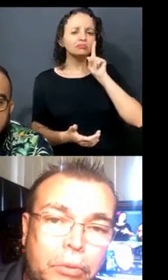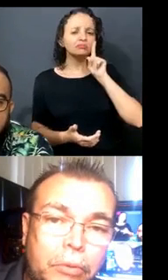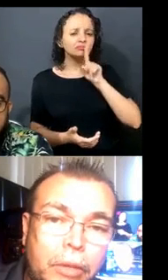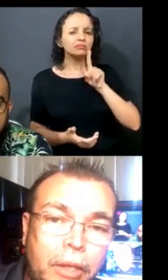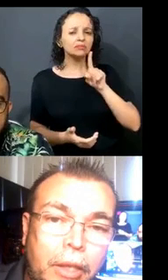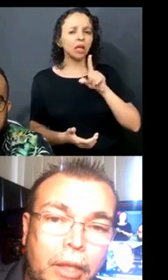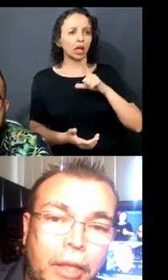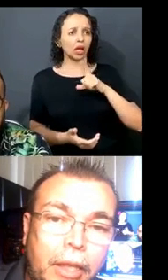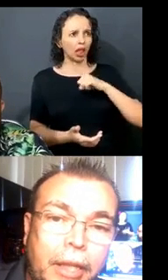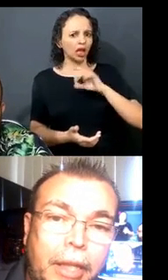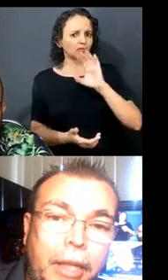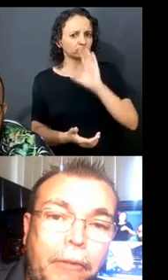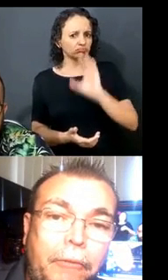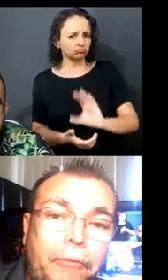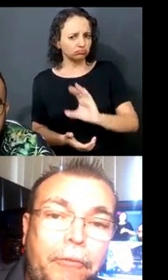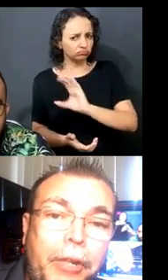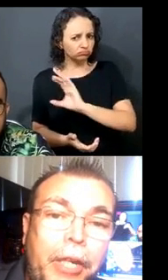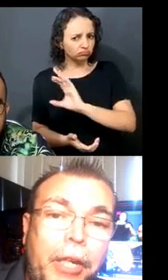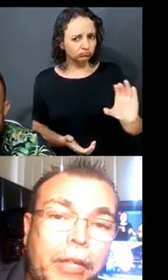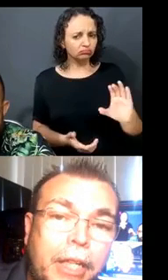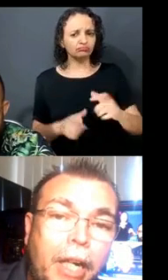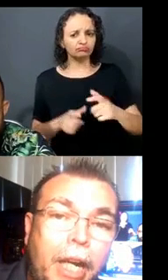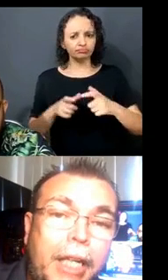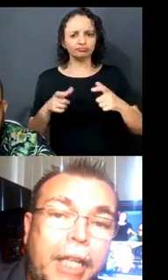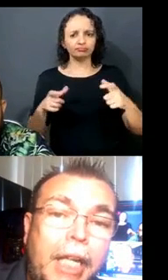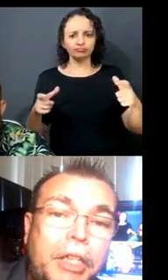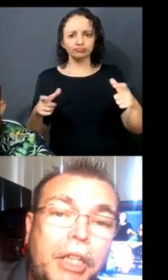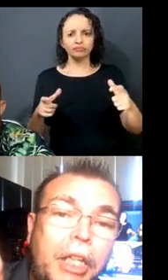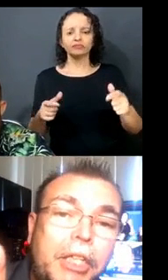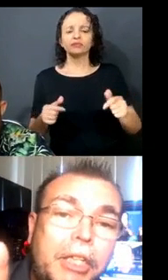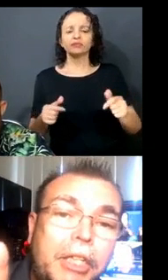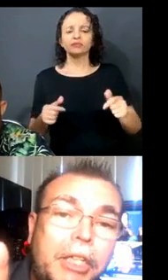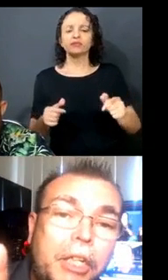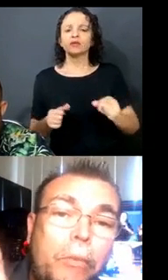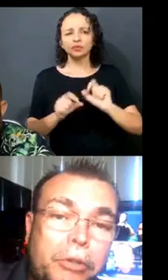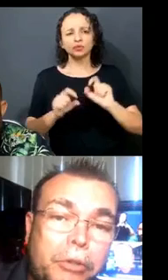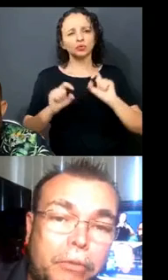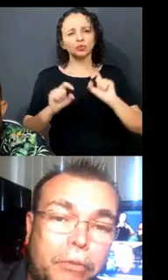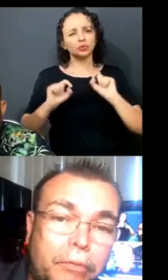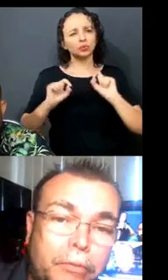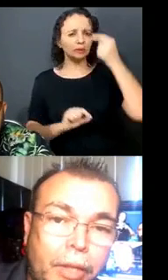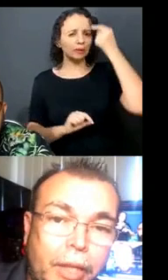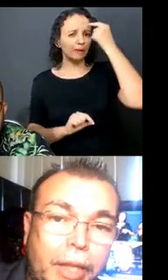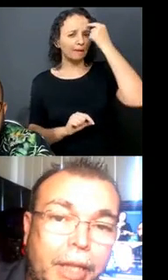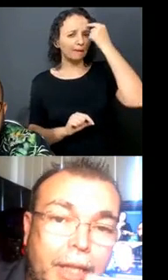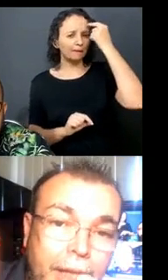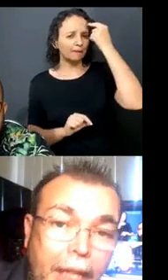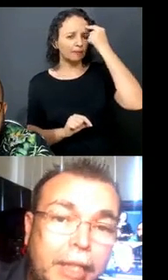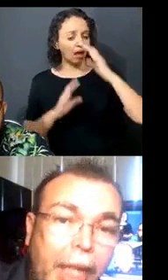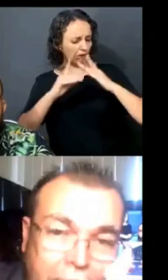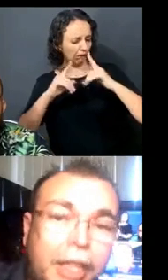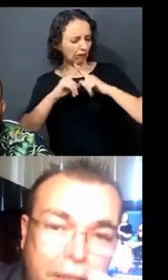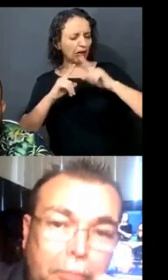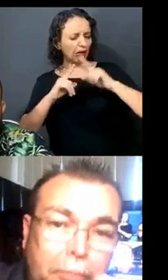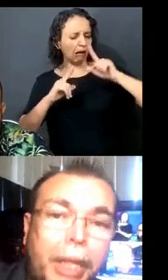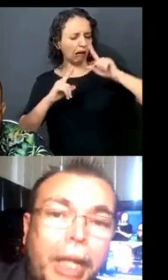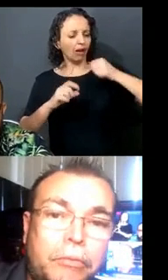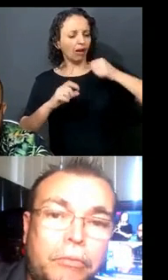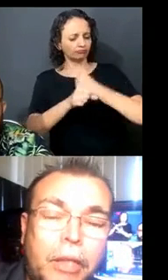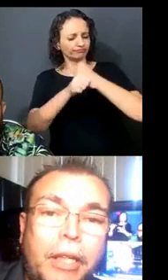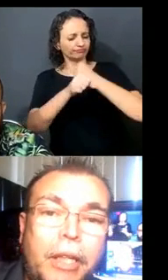catolicismo que fixa a ideia de igreja como prédio. Igreja, prédio, igreja,